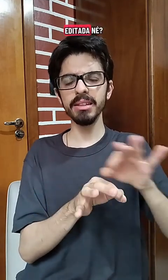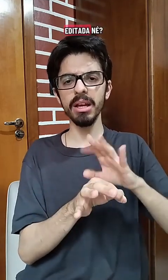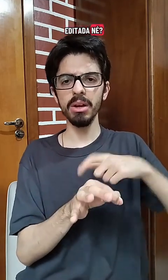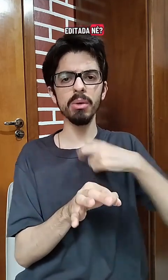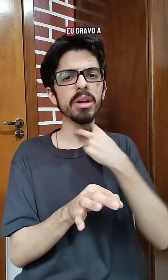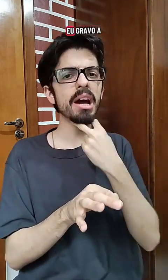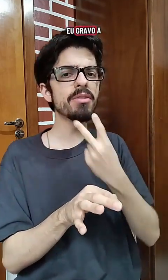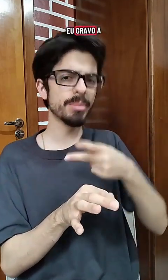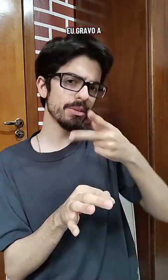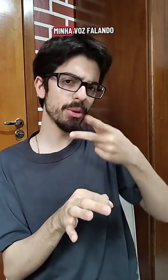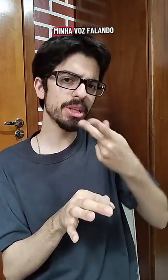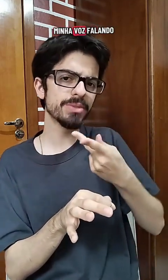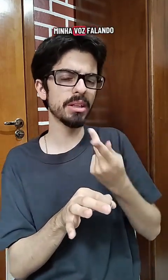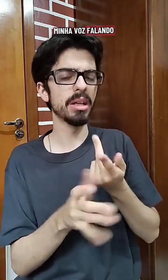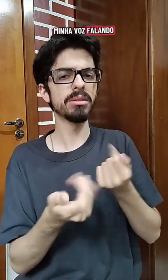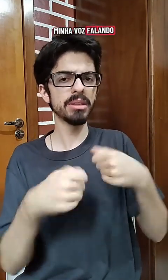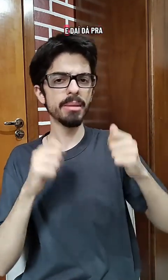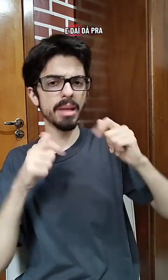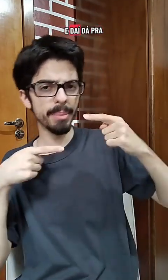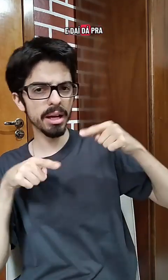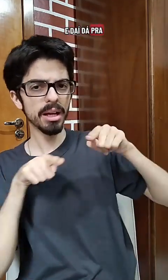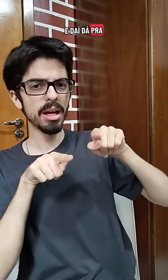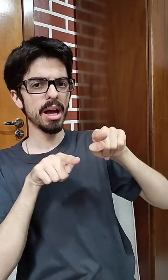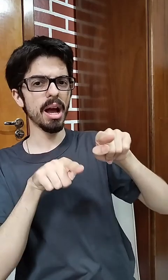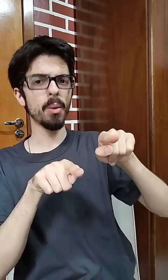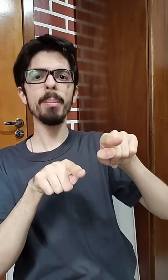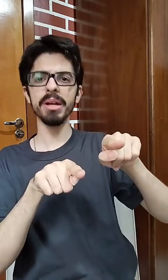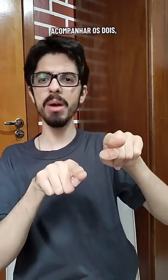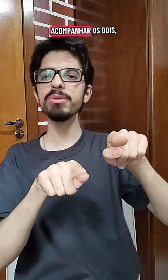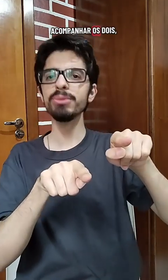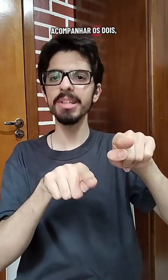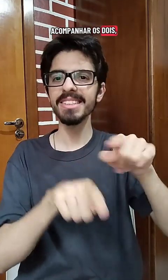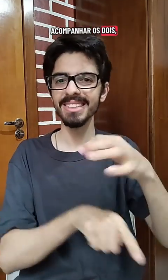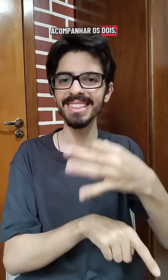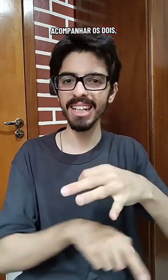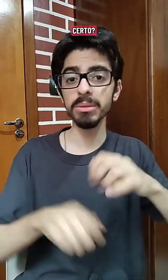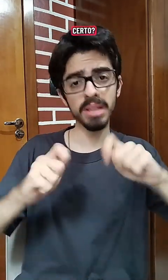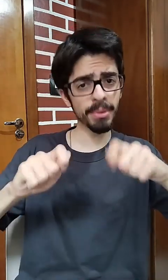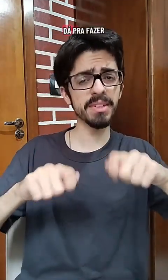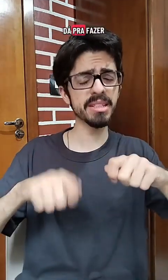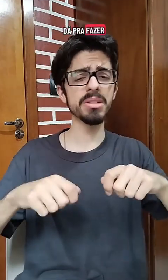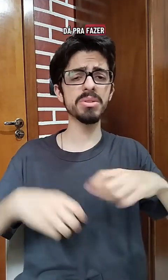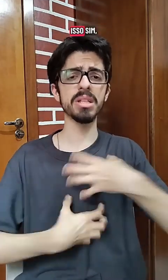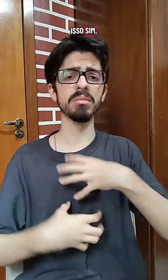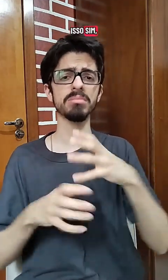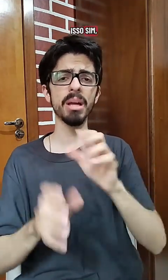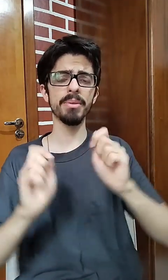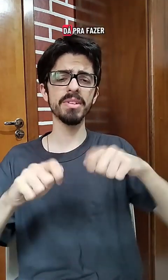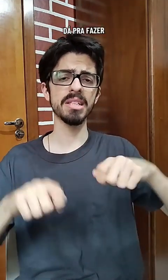né, eu gravo a minha voz falando e daí dá pra acompanhar os dois, certo? Dá pra fazer isso sim, dá pra fazer